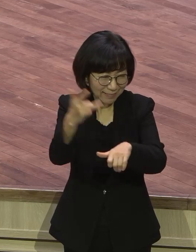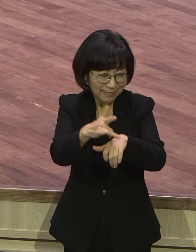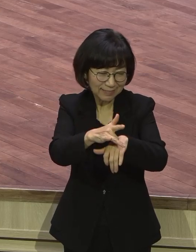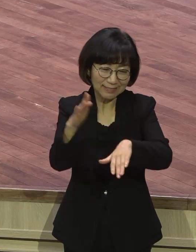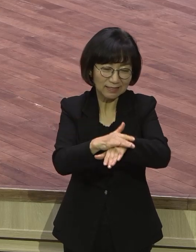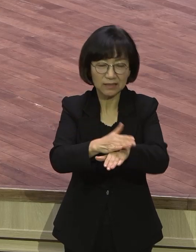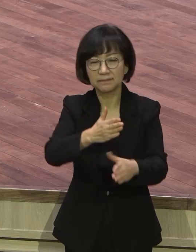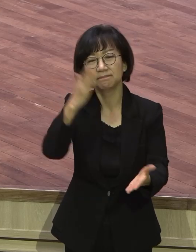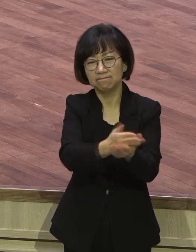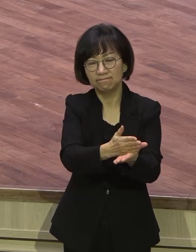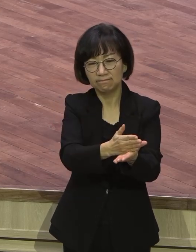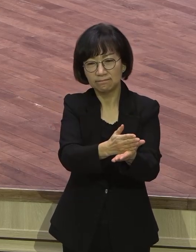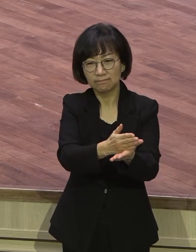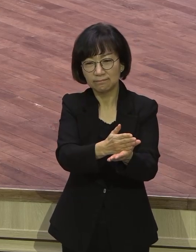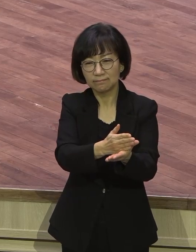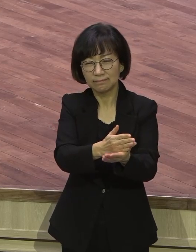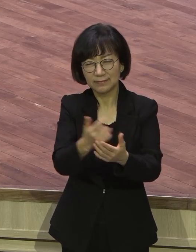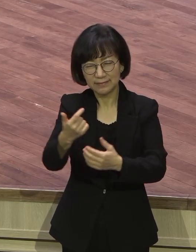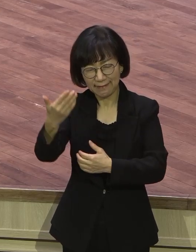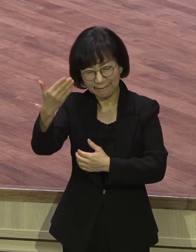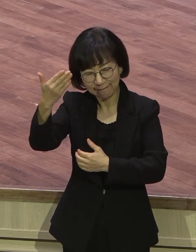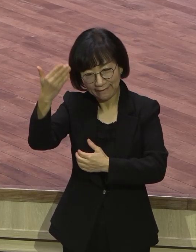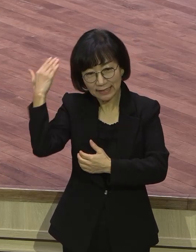벗어버리자 성경이 말하고 있습니다.